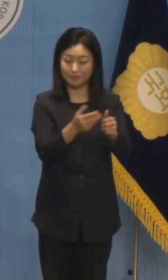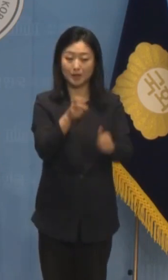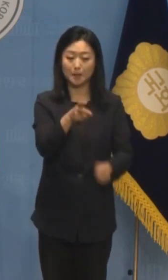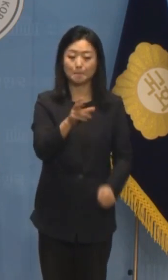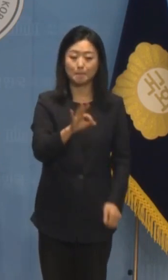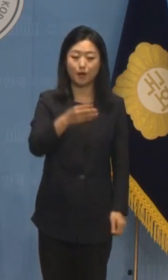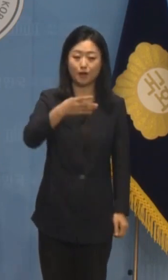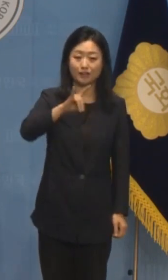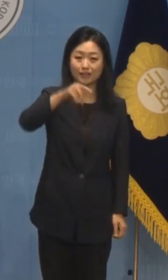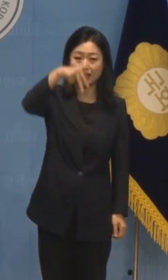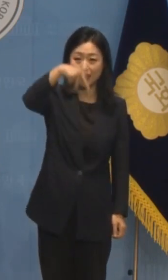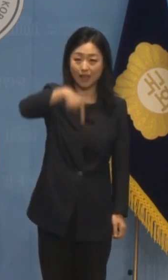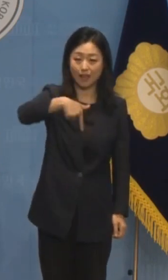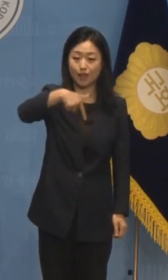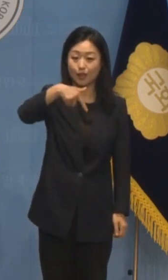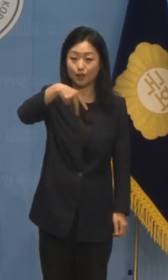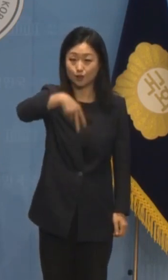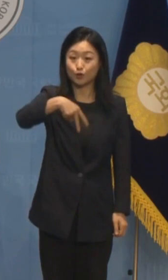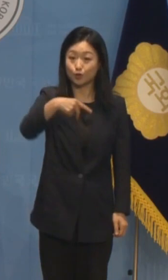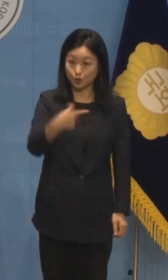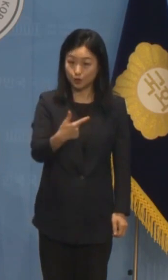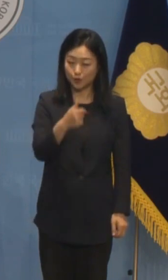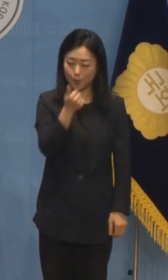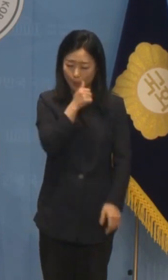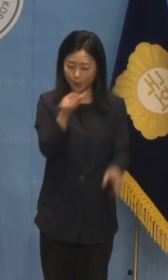명태균이라는 정치 브로커가 중간에 끼어 있었죠.